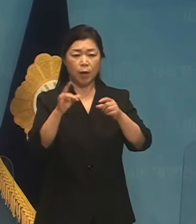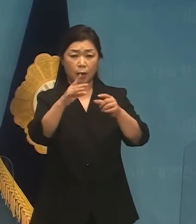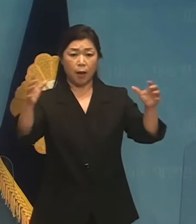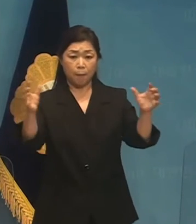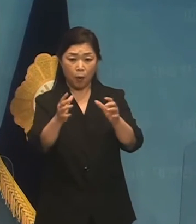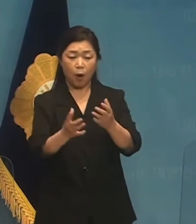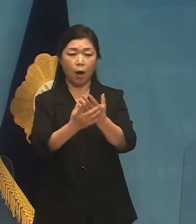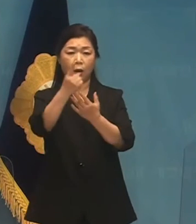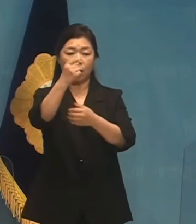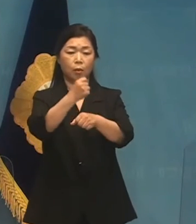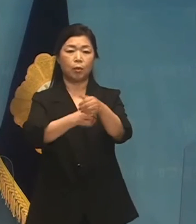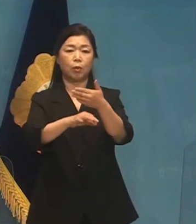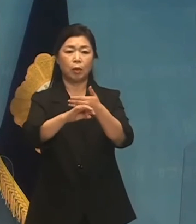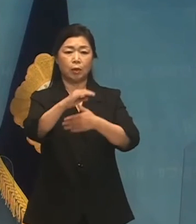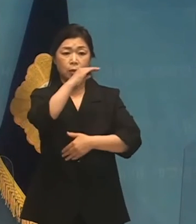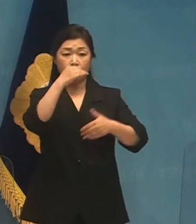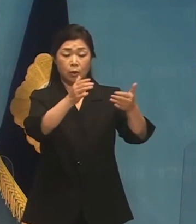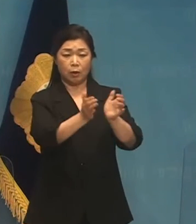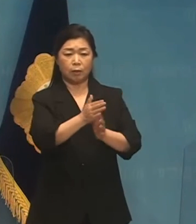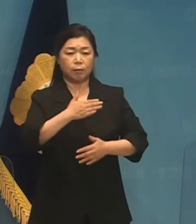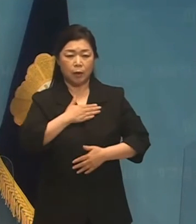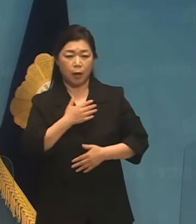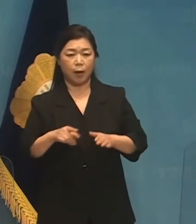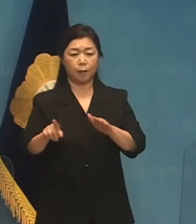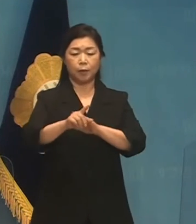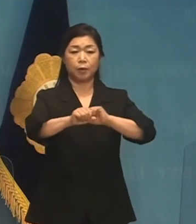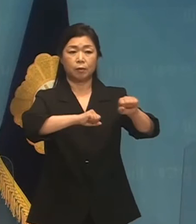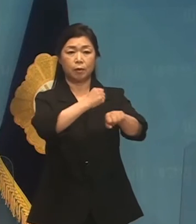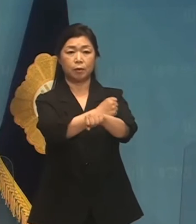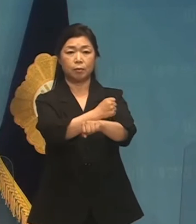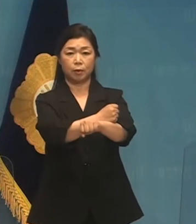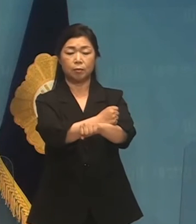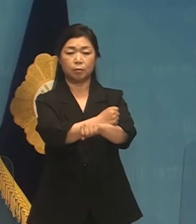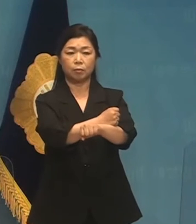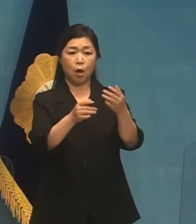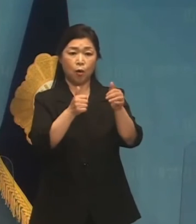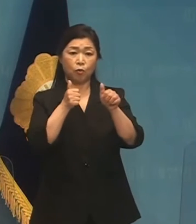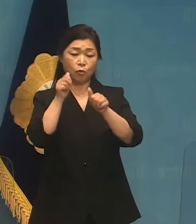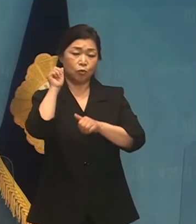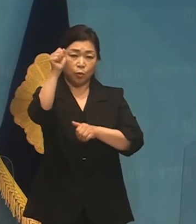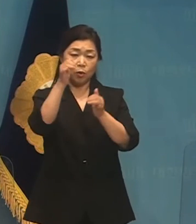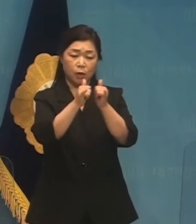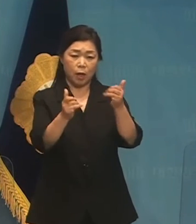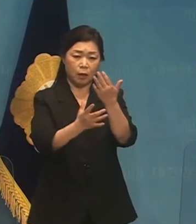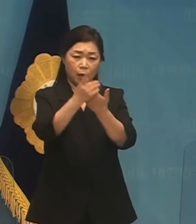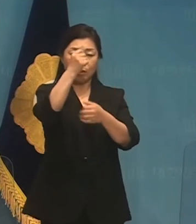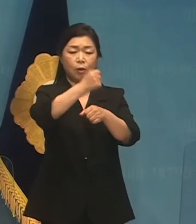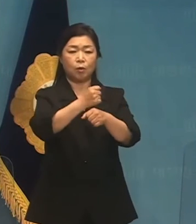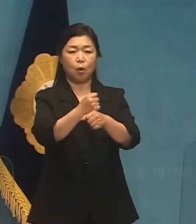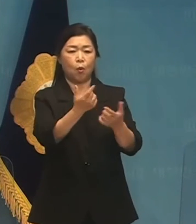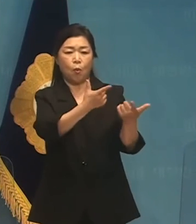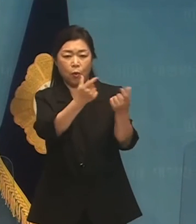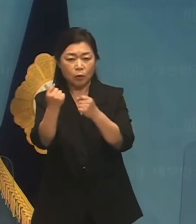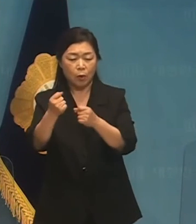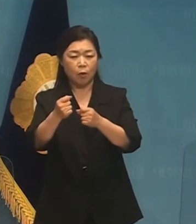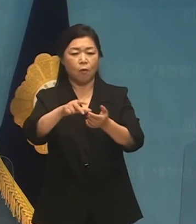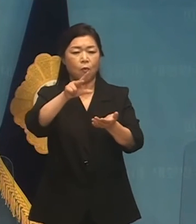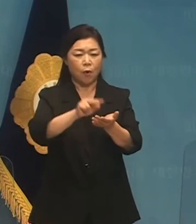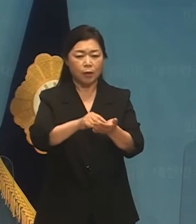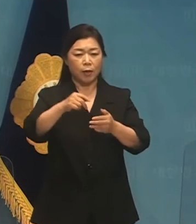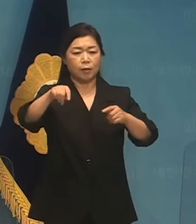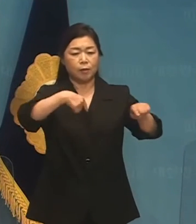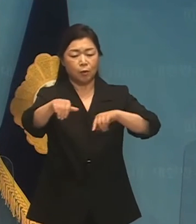하나로 모으는데 정의당과 제가 앞장서겠습니다. 후보 단일화를 통해 공동의 과제와 정책을